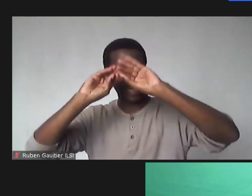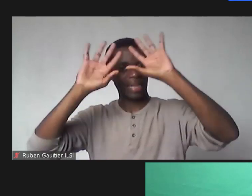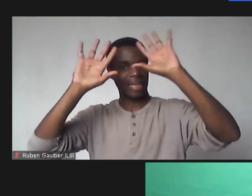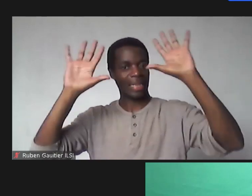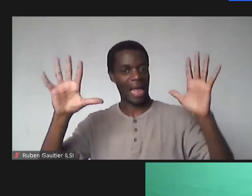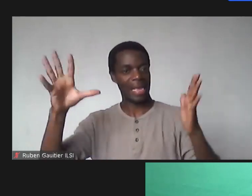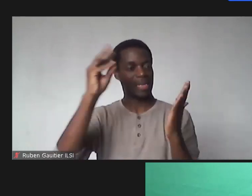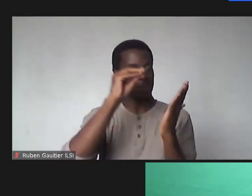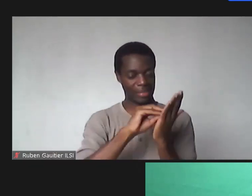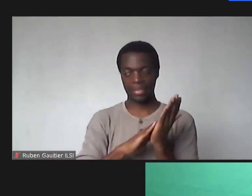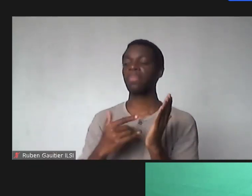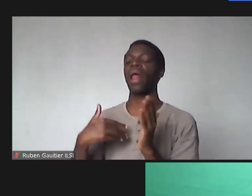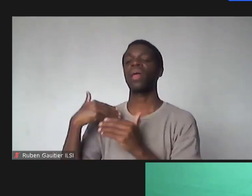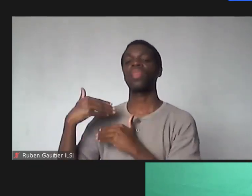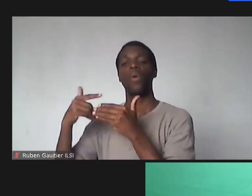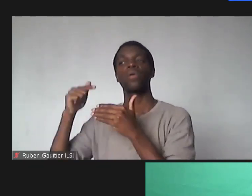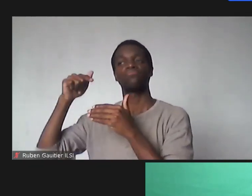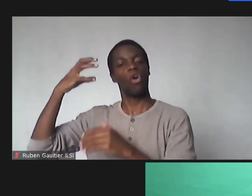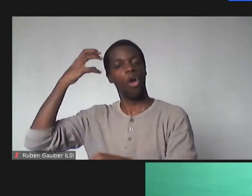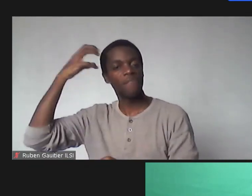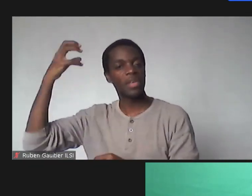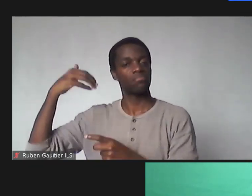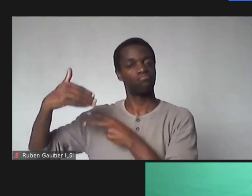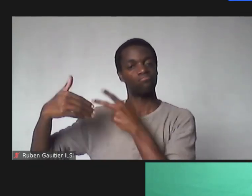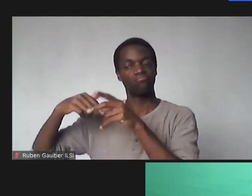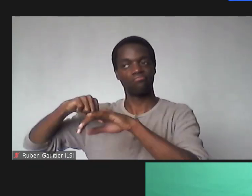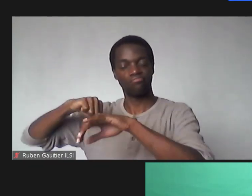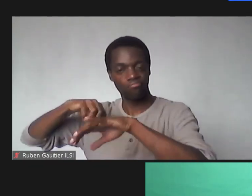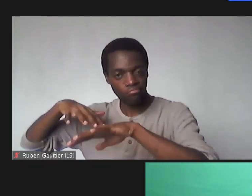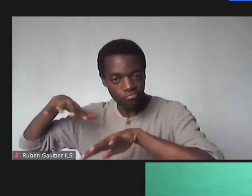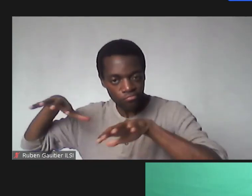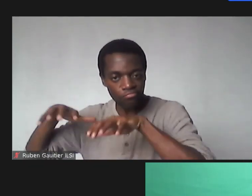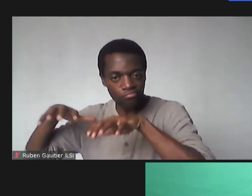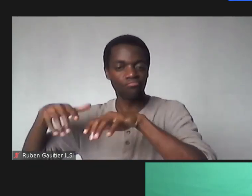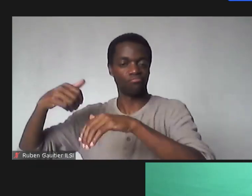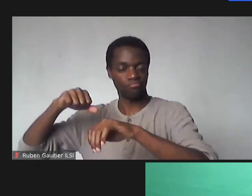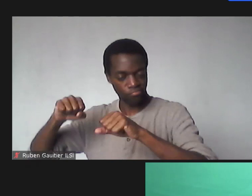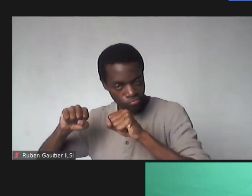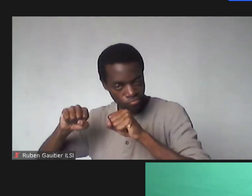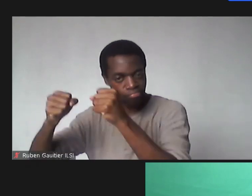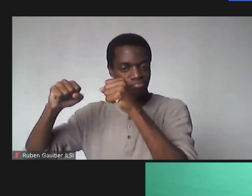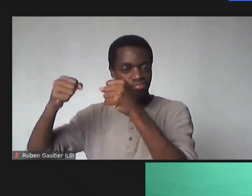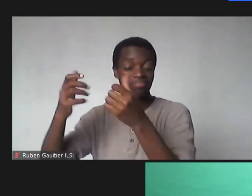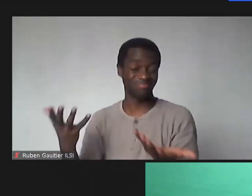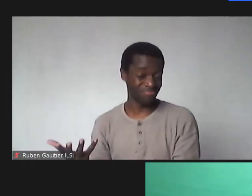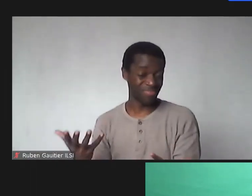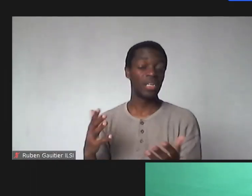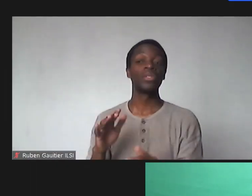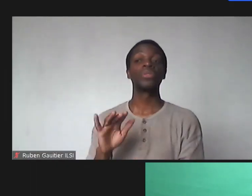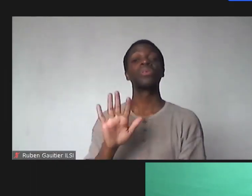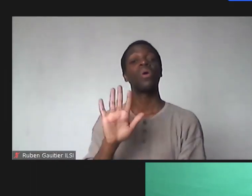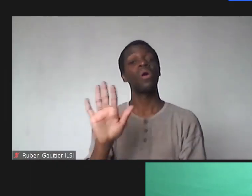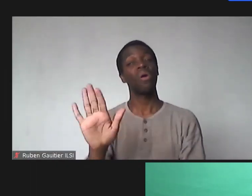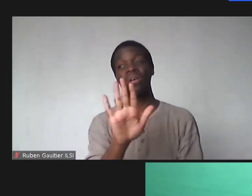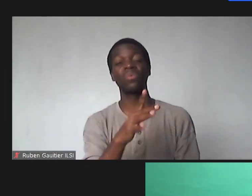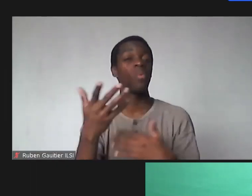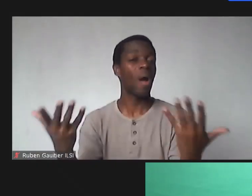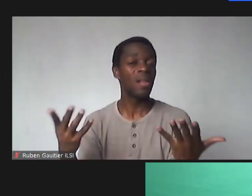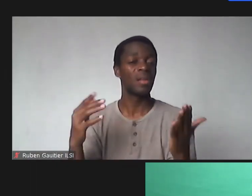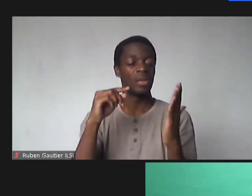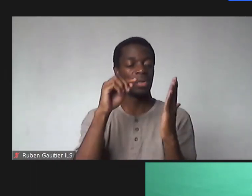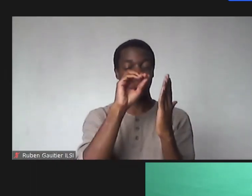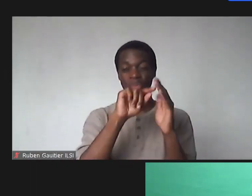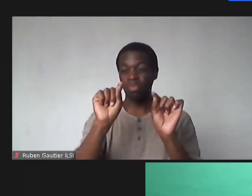responder. Y las situaciones que encontramos en campo son muy complejas y tenemos que tener esas reglas muy claras para hacer muy bien lo que estamos